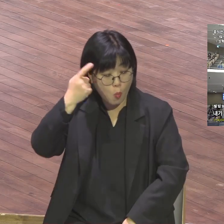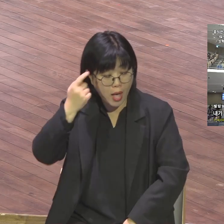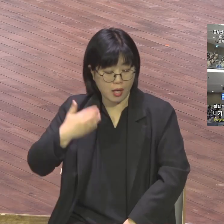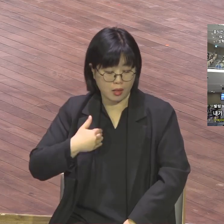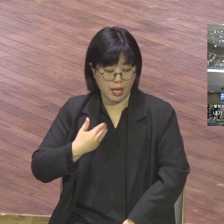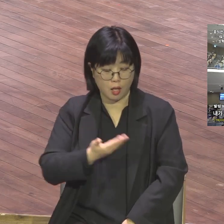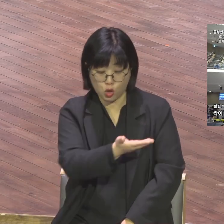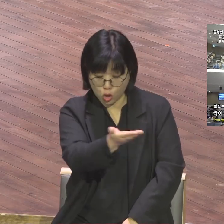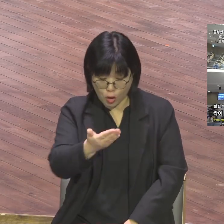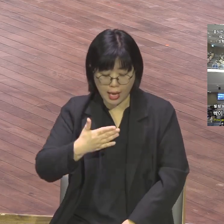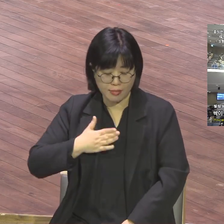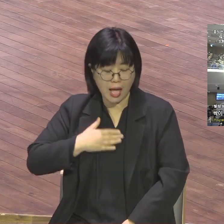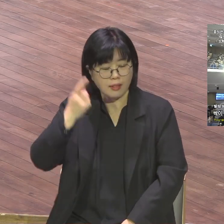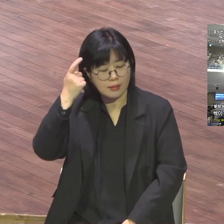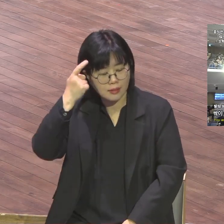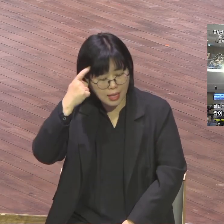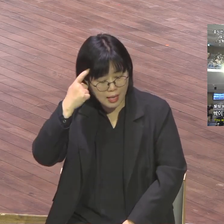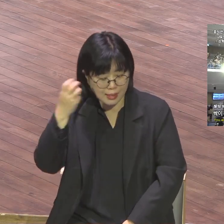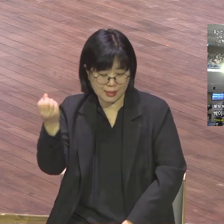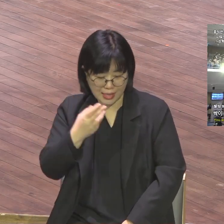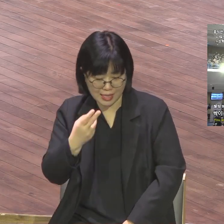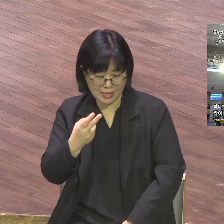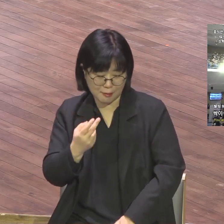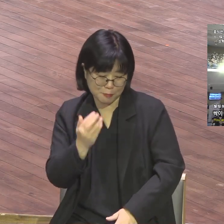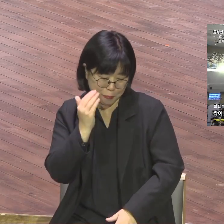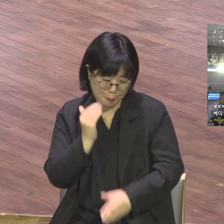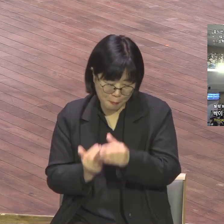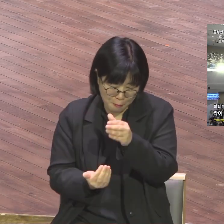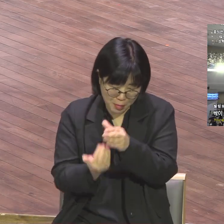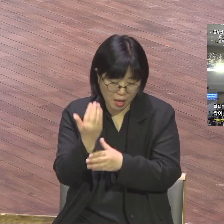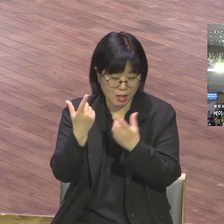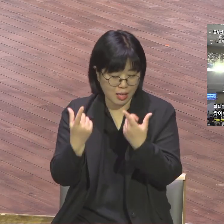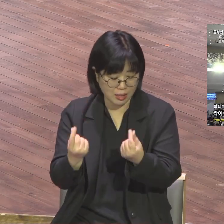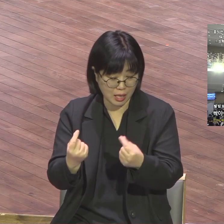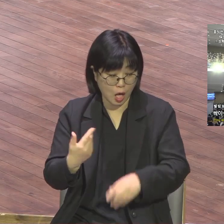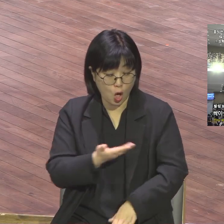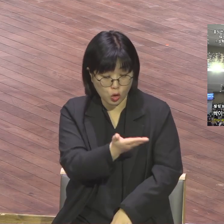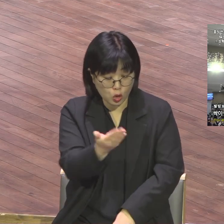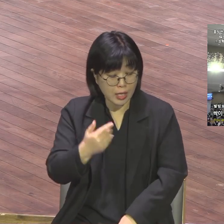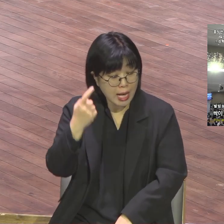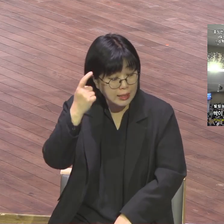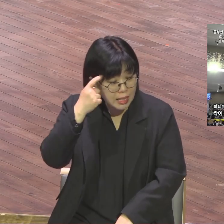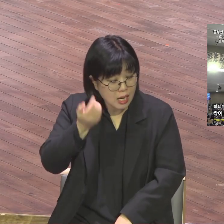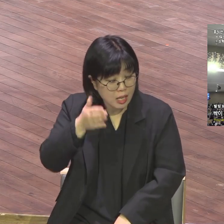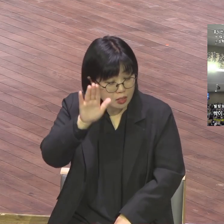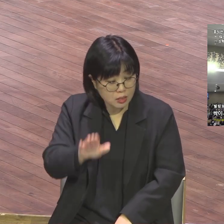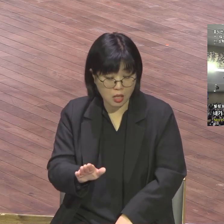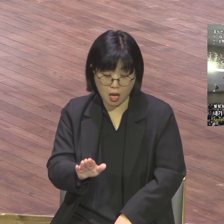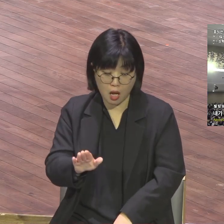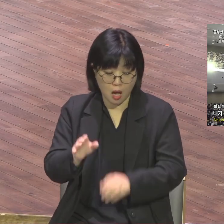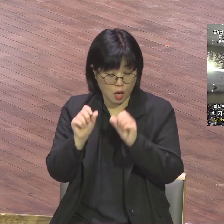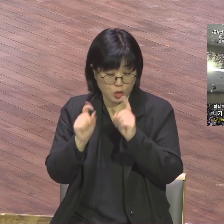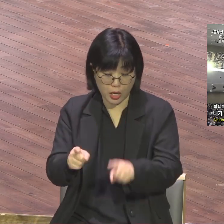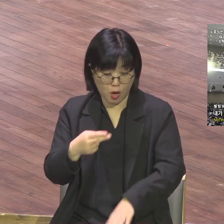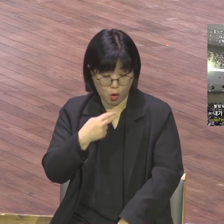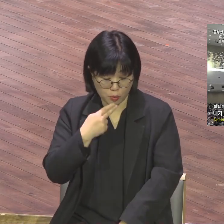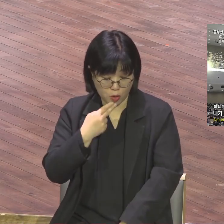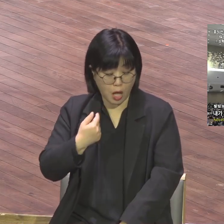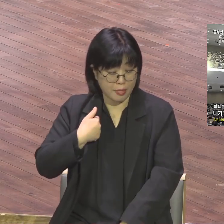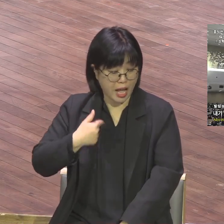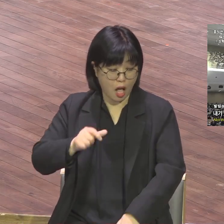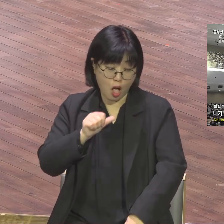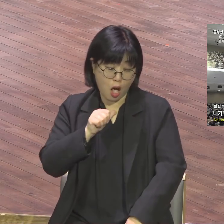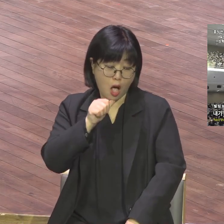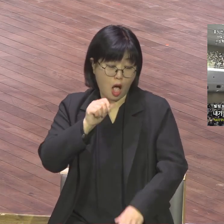것이 이제 다시 사귀남이니 너희가 또한 이를 위하여 생각은 하였으나 기회가 없었느니라. 내가